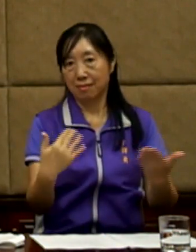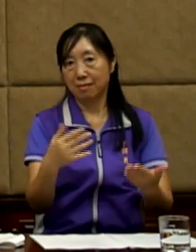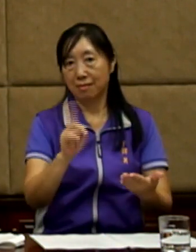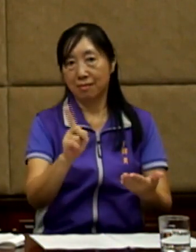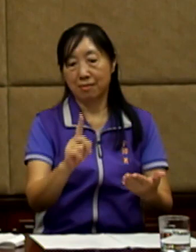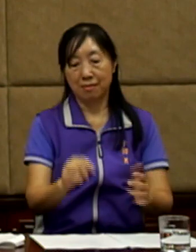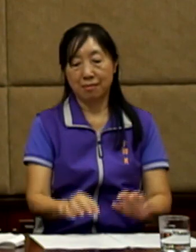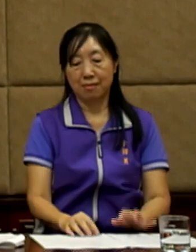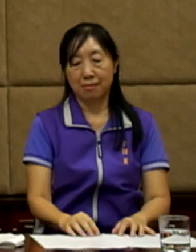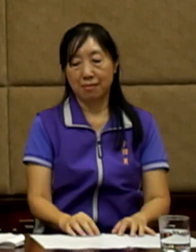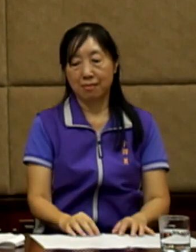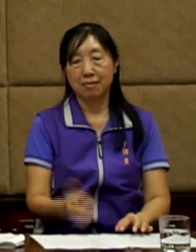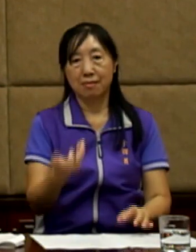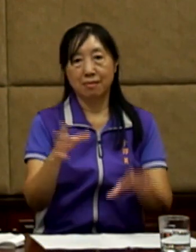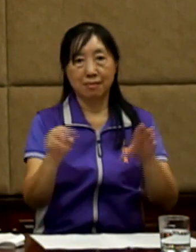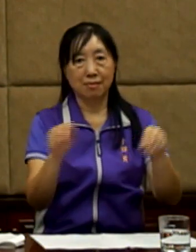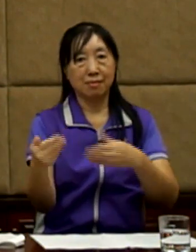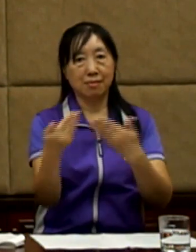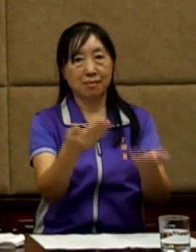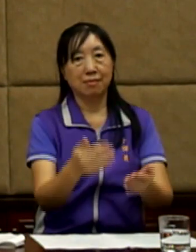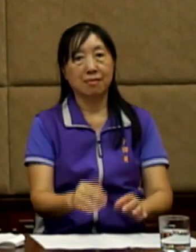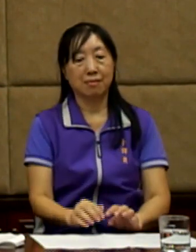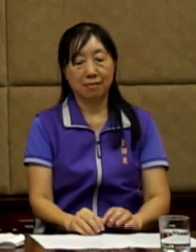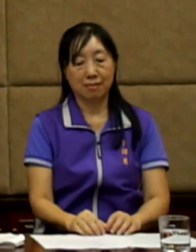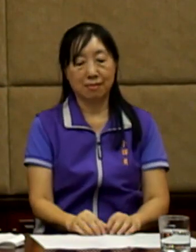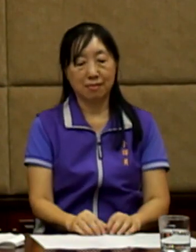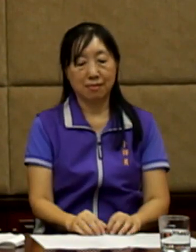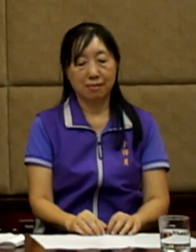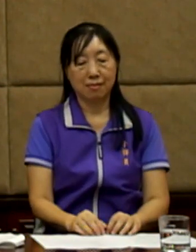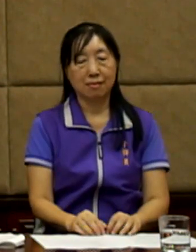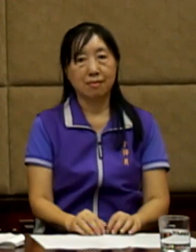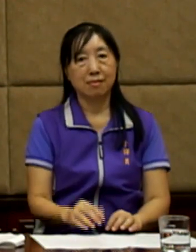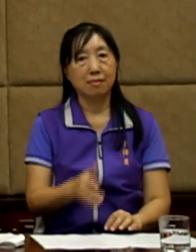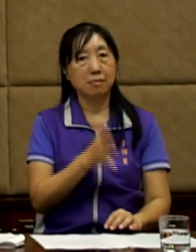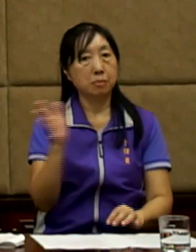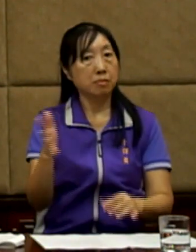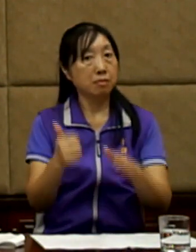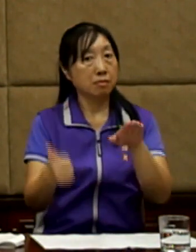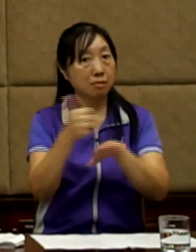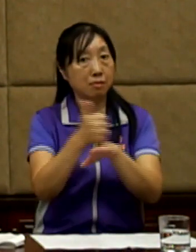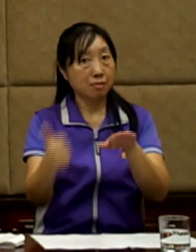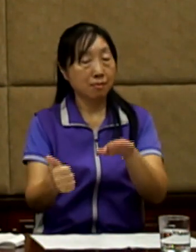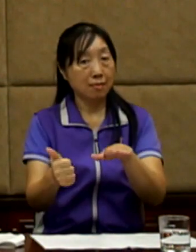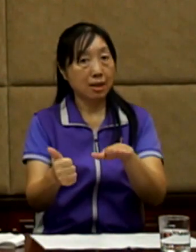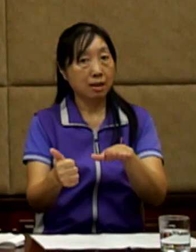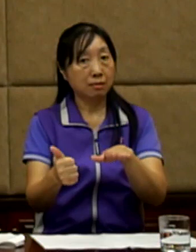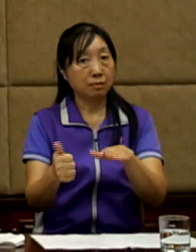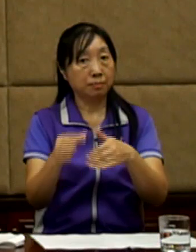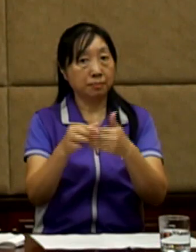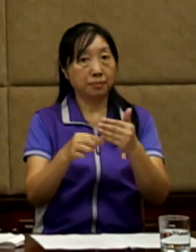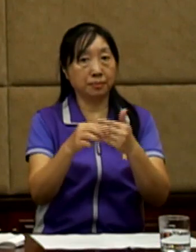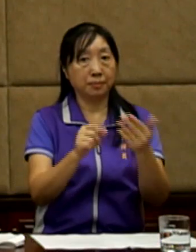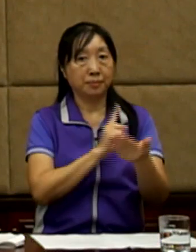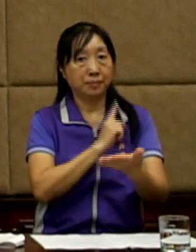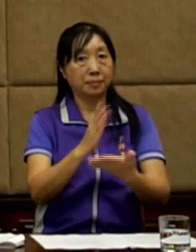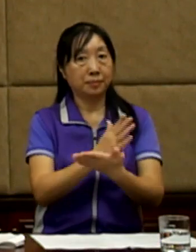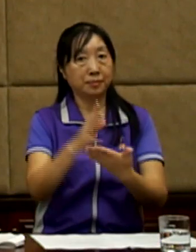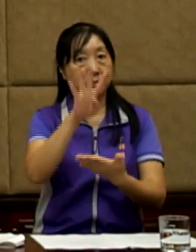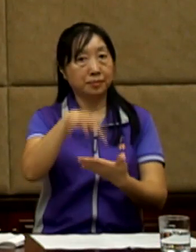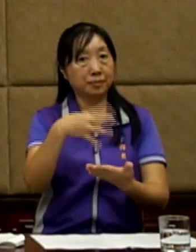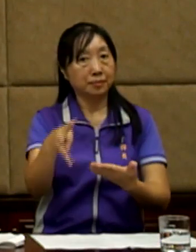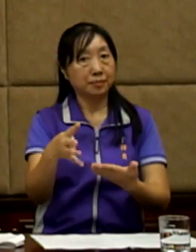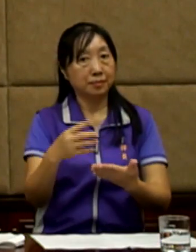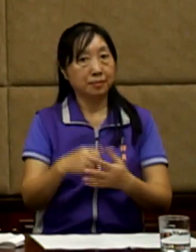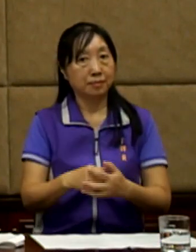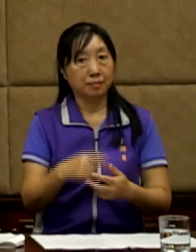讲的都很清楚的。对。 那请问一下，上下架规章自评表那个表，那么现